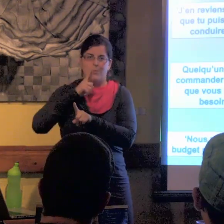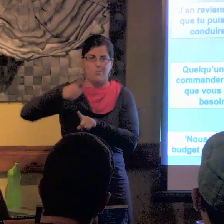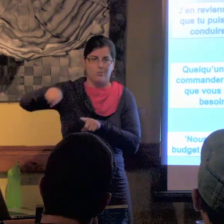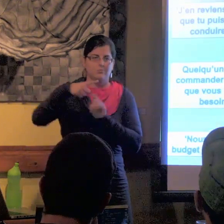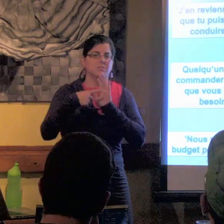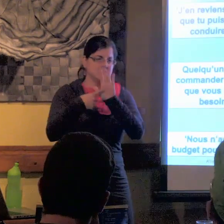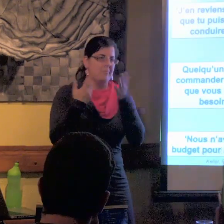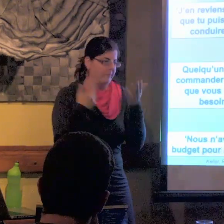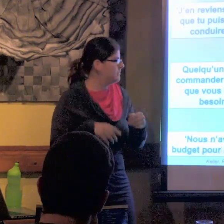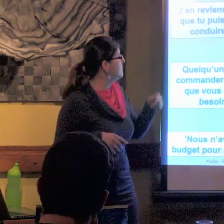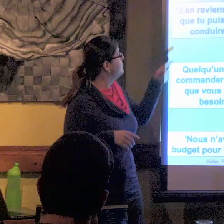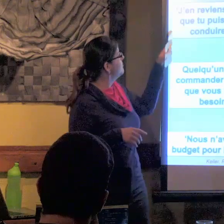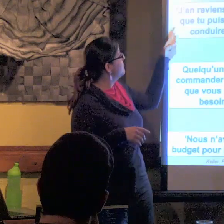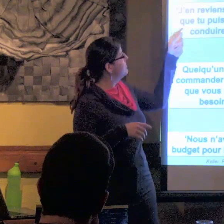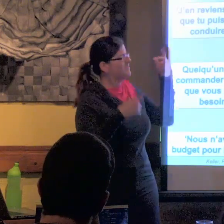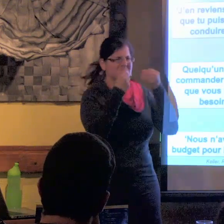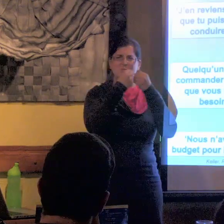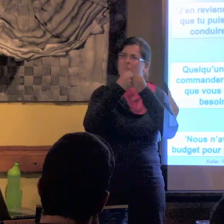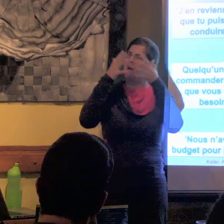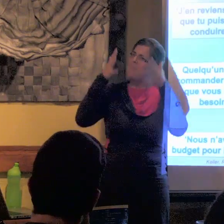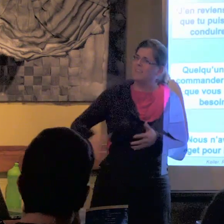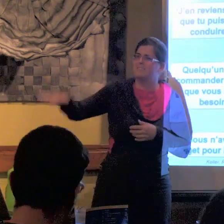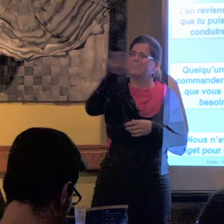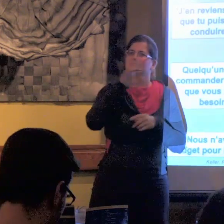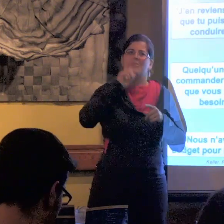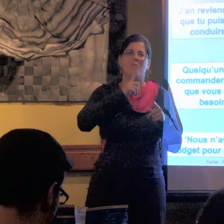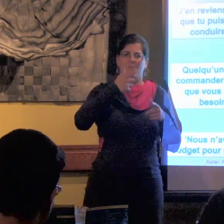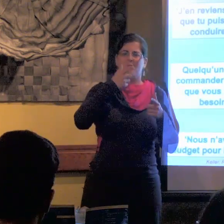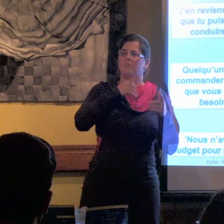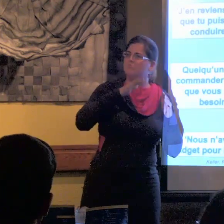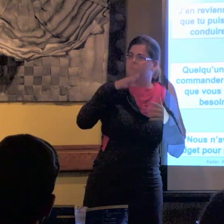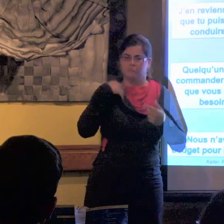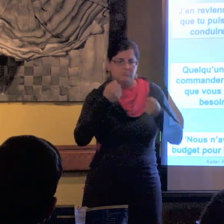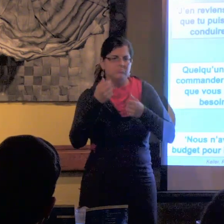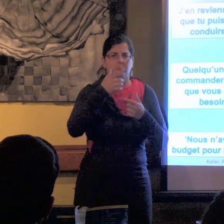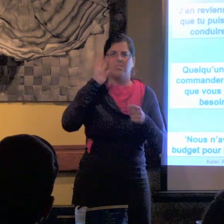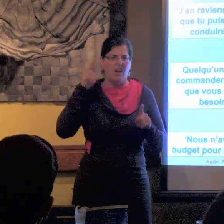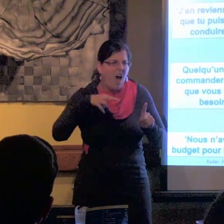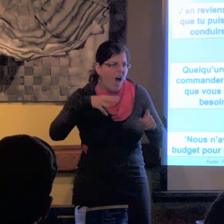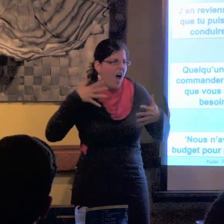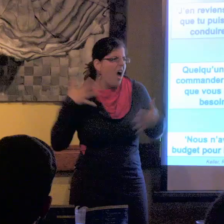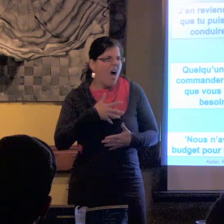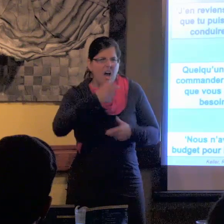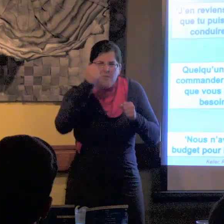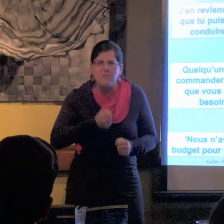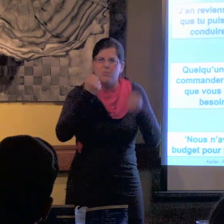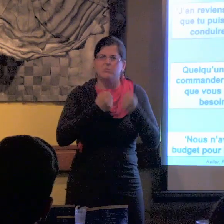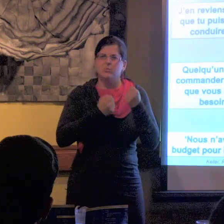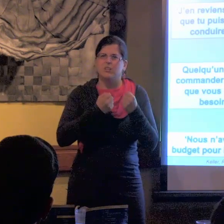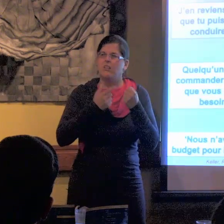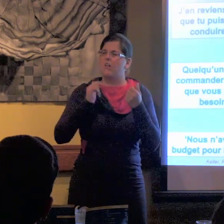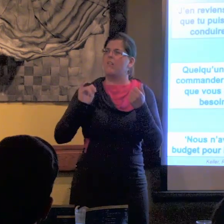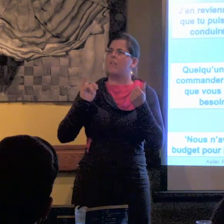On appelle ces exemples-là des micro-agressions, des espèces de petits trucs qu'on va vivre au quotidien. Un exemple qui revient souvent, c'est « ah, j'en reviens pas que tu